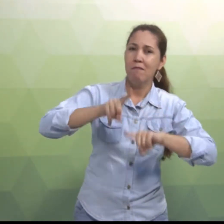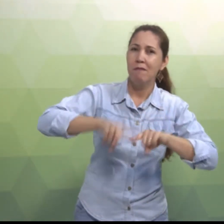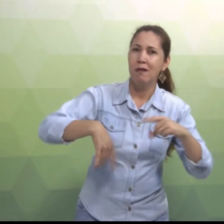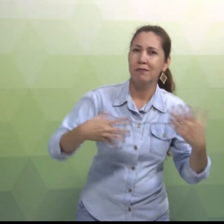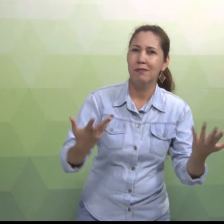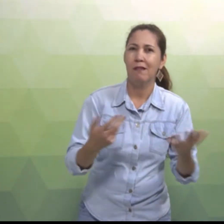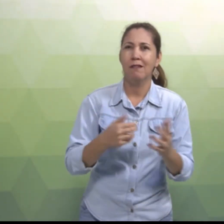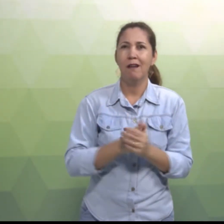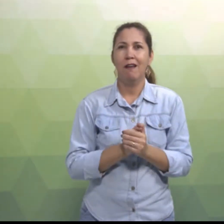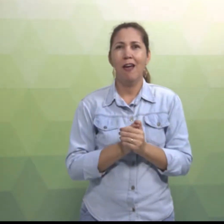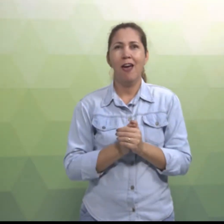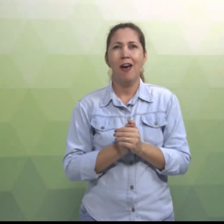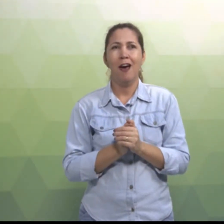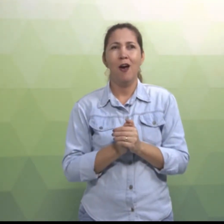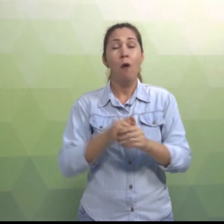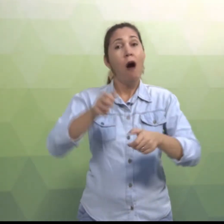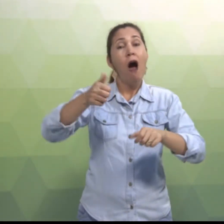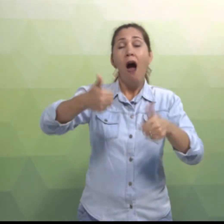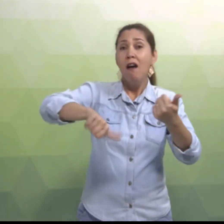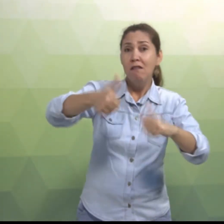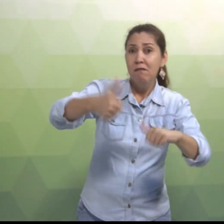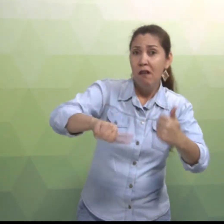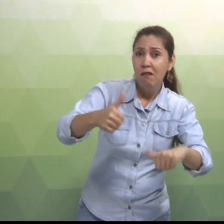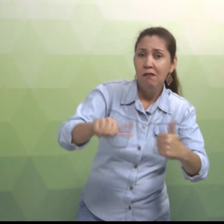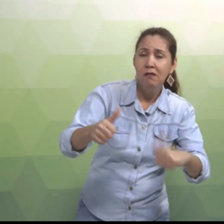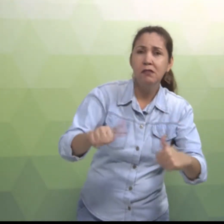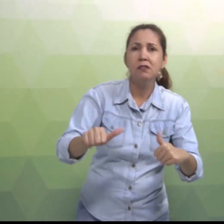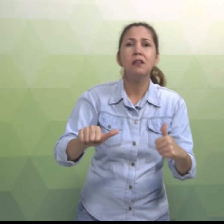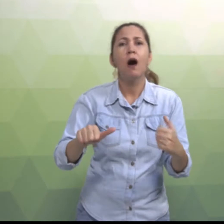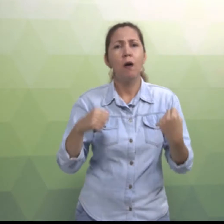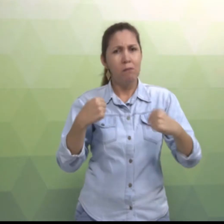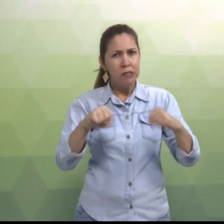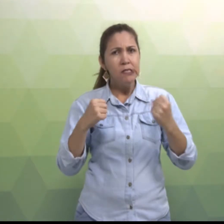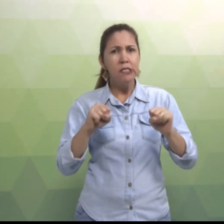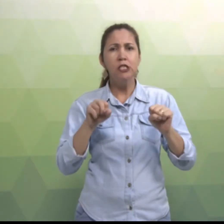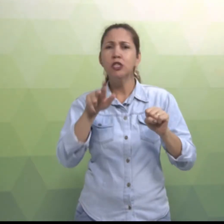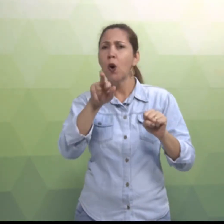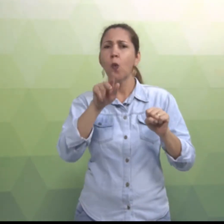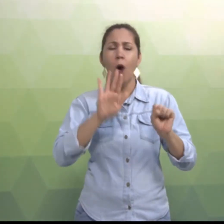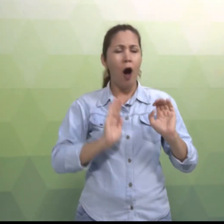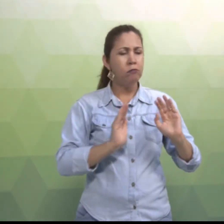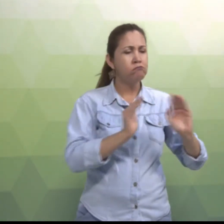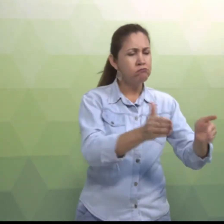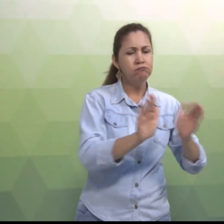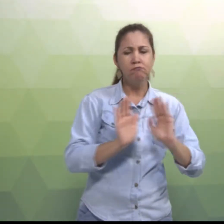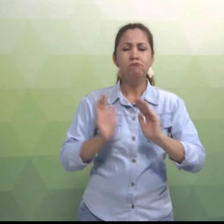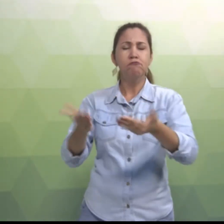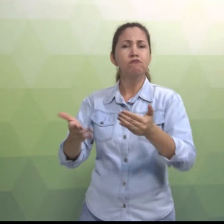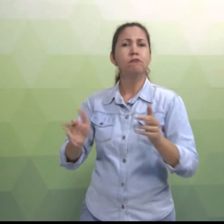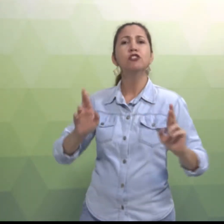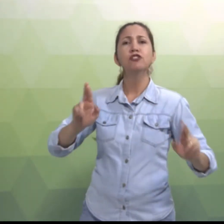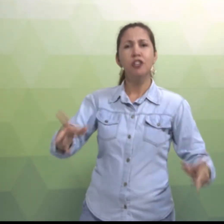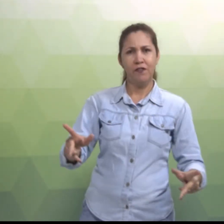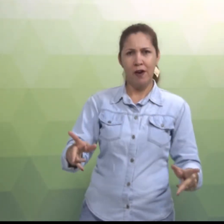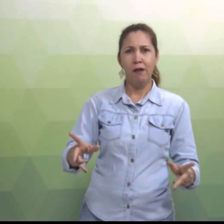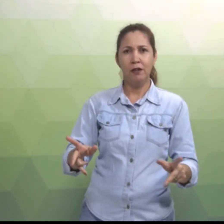materiais, avaliação. É necessário que seja com focos